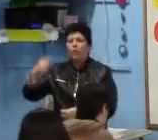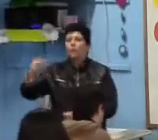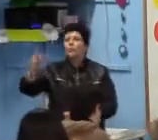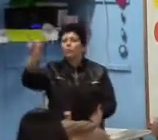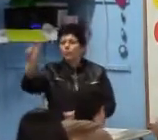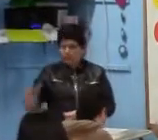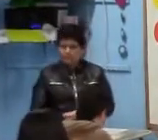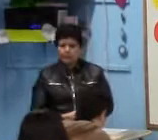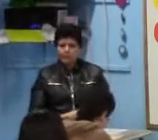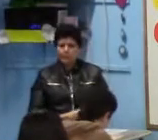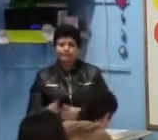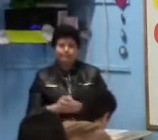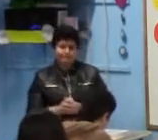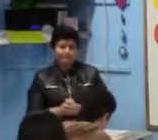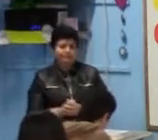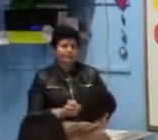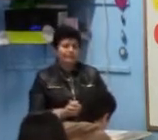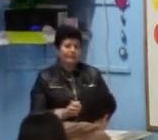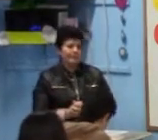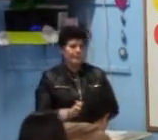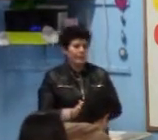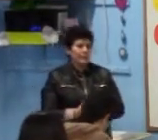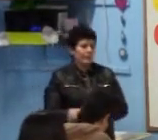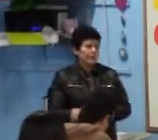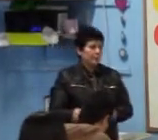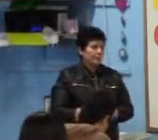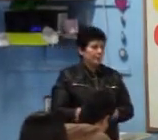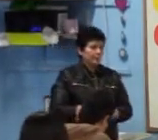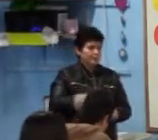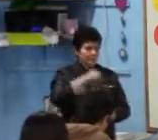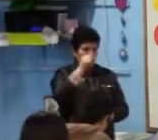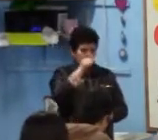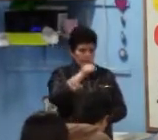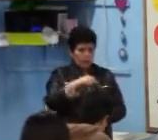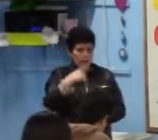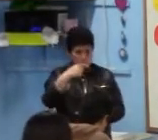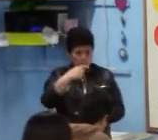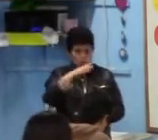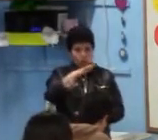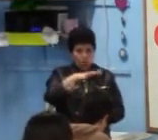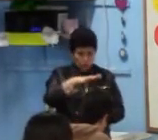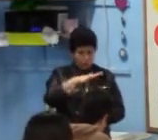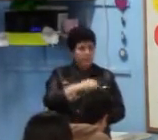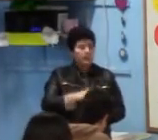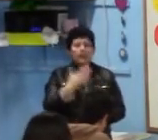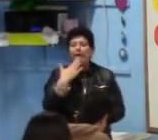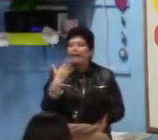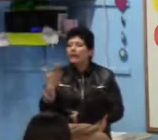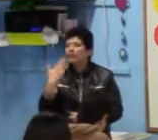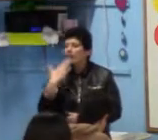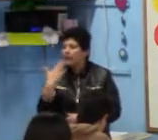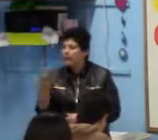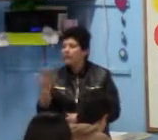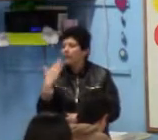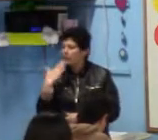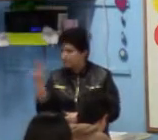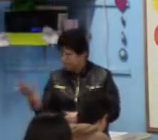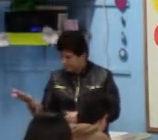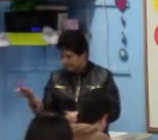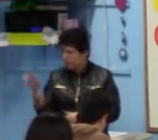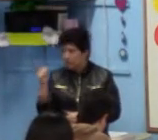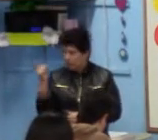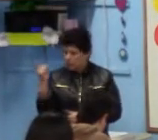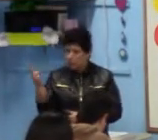para terminar la obra en esta. Así que eso lo vamos a hacer allá. pero muchas gracias porque ustedes pueden